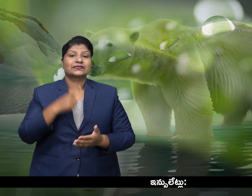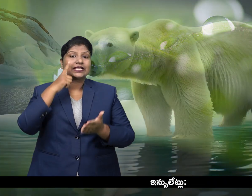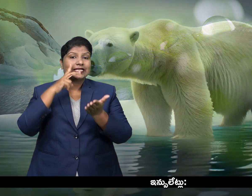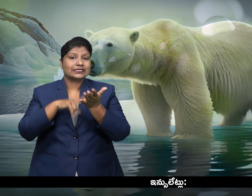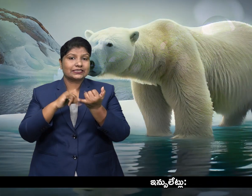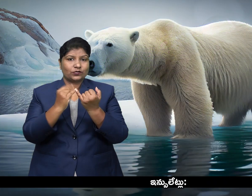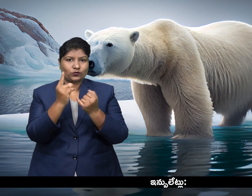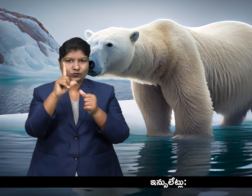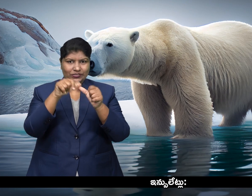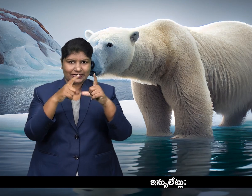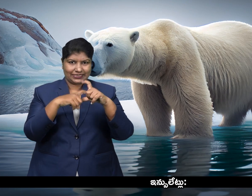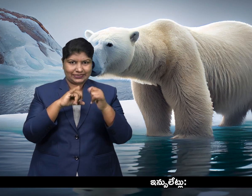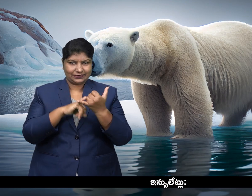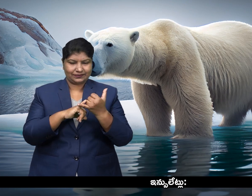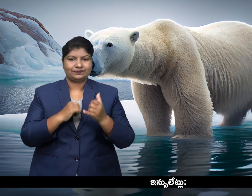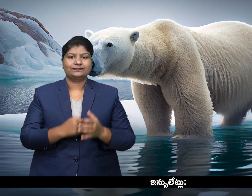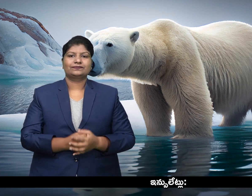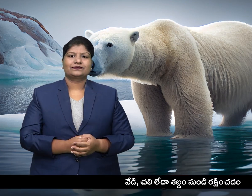ఇన్సులేట్లు